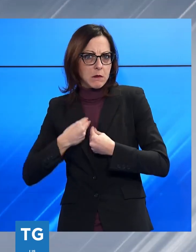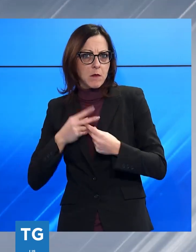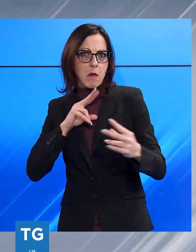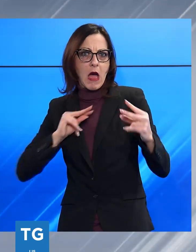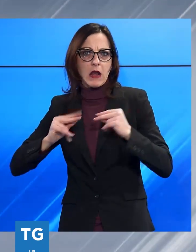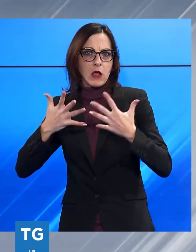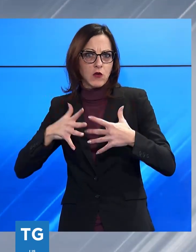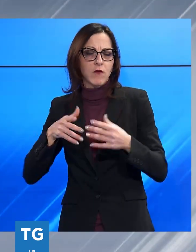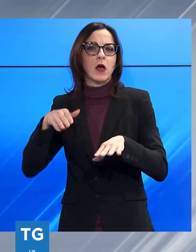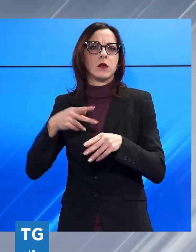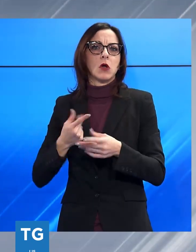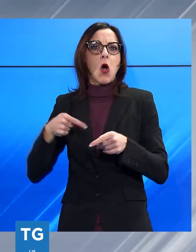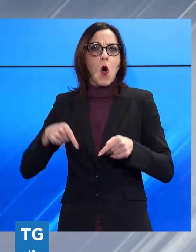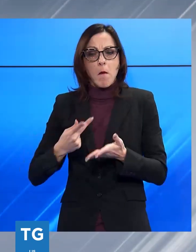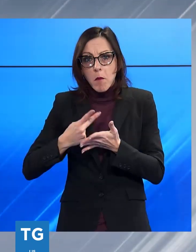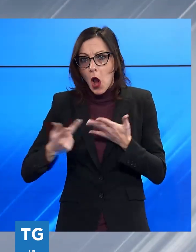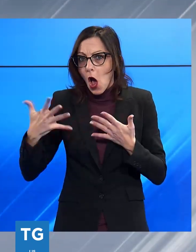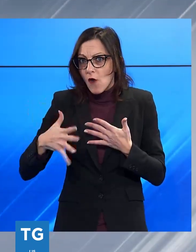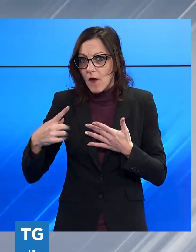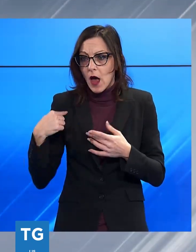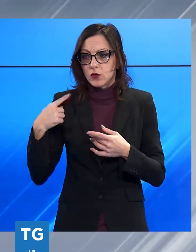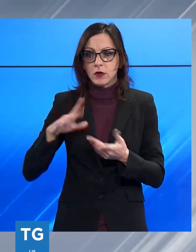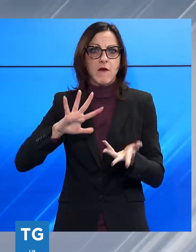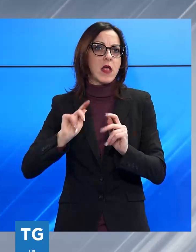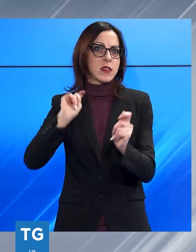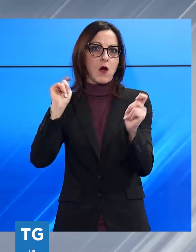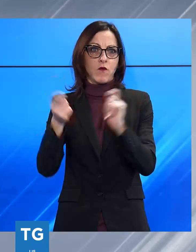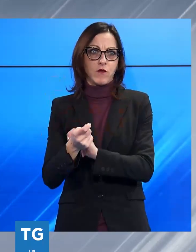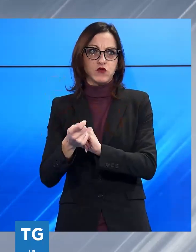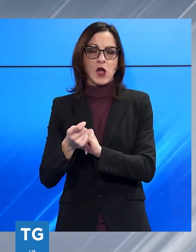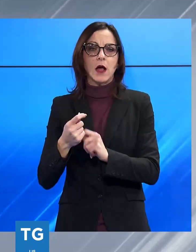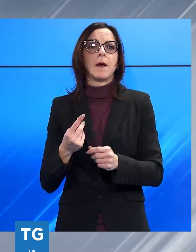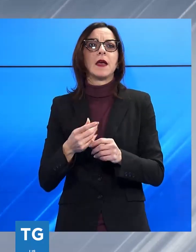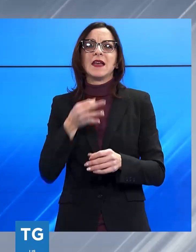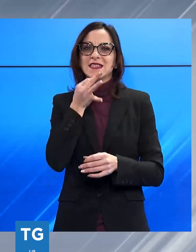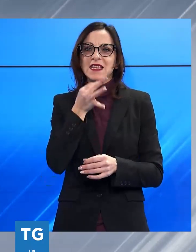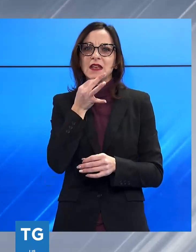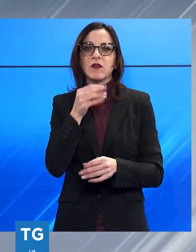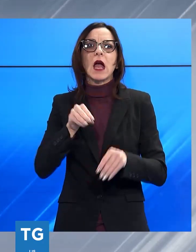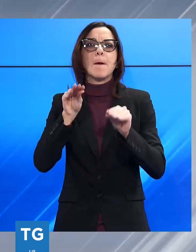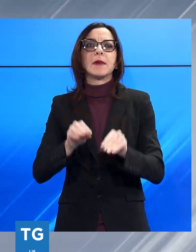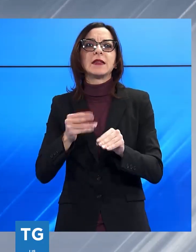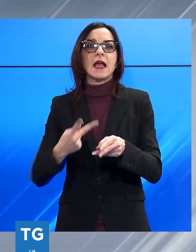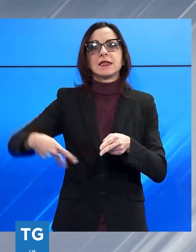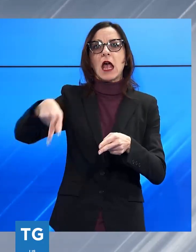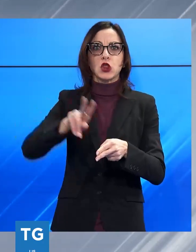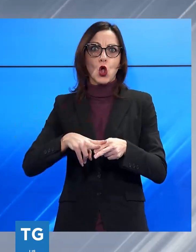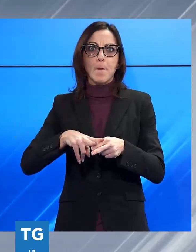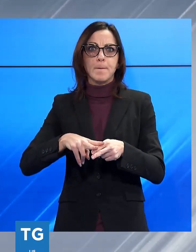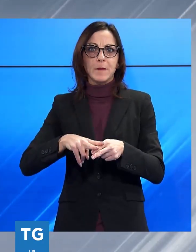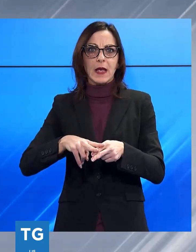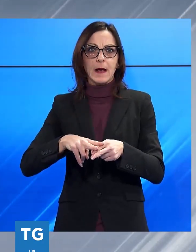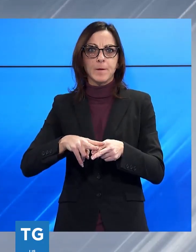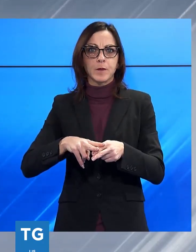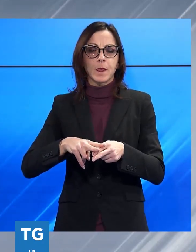di sperimentazione possiamo ufficializzare si tratta di un raddoppiare la presenza di un raddoppio della presenza e quindi di un allargamento come dicevo